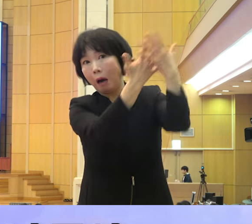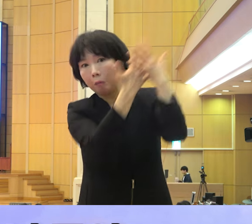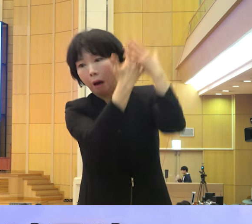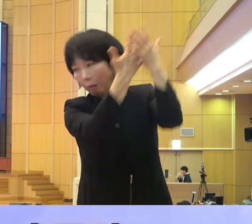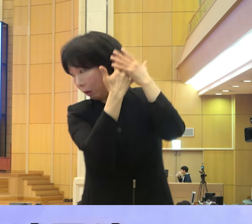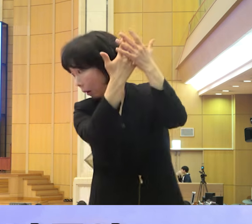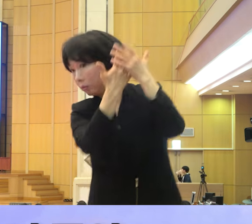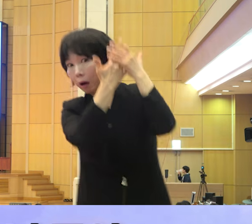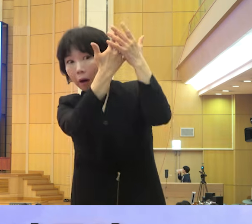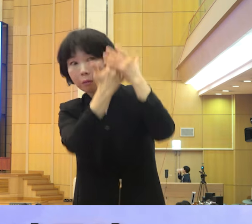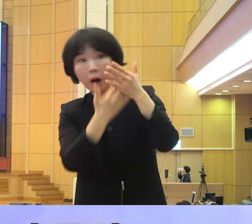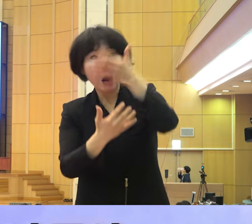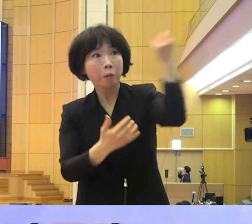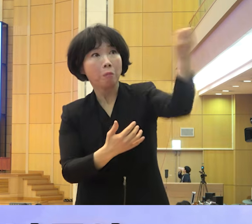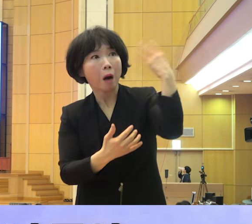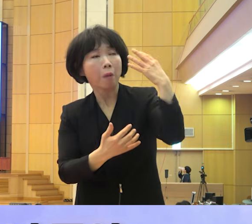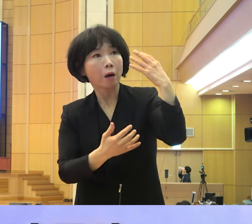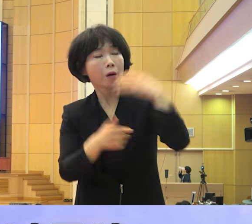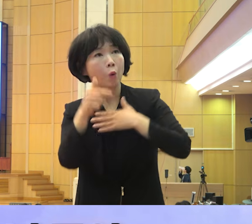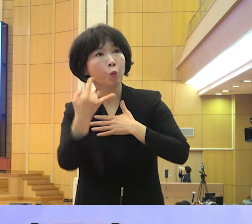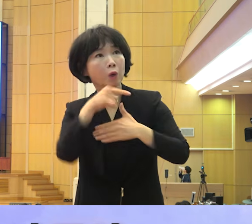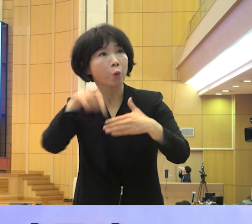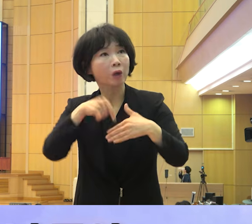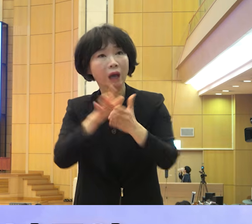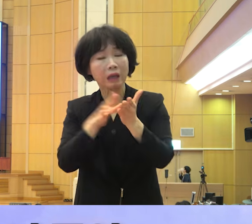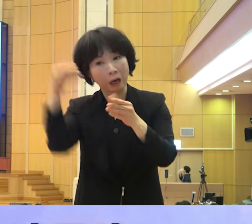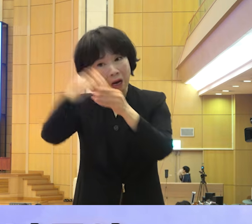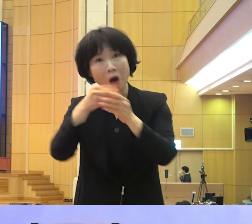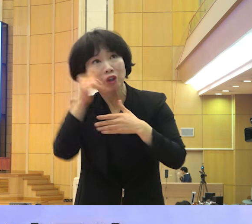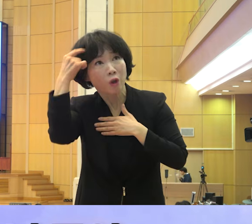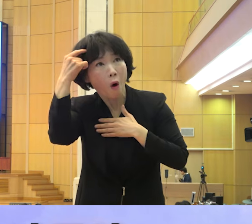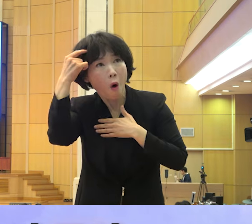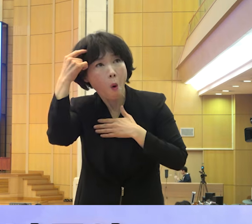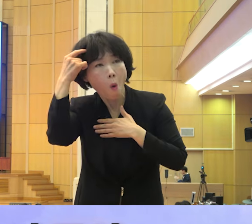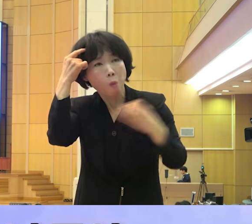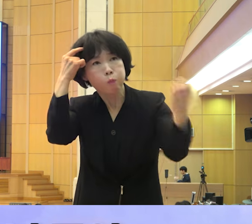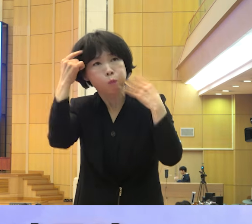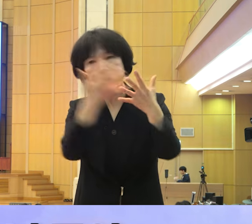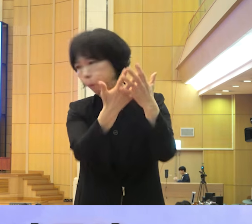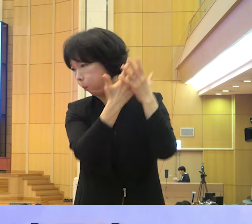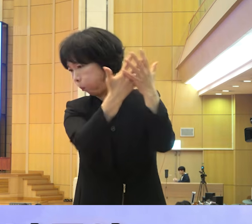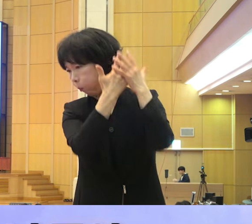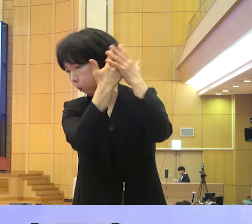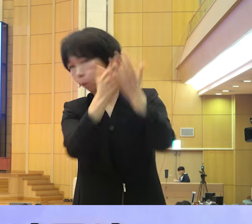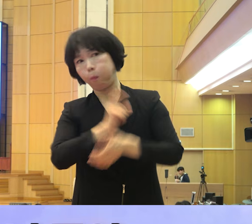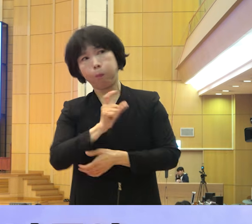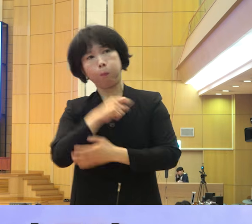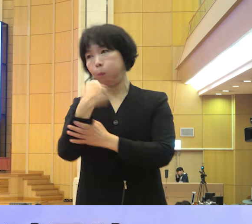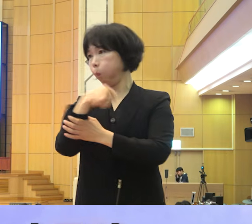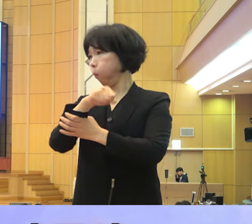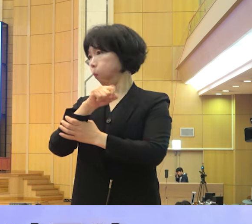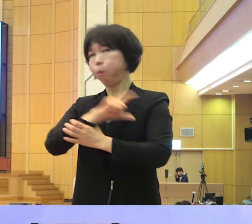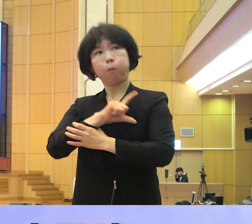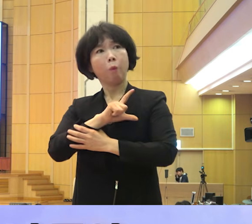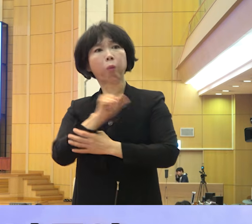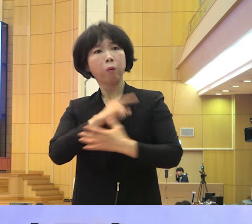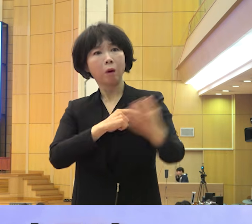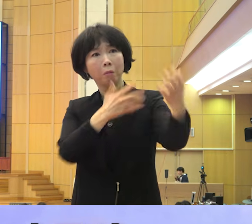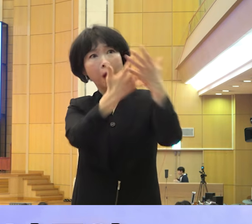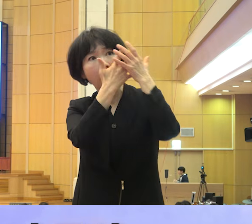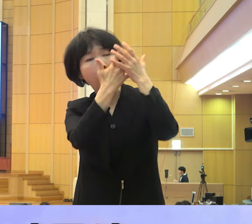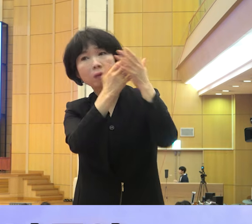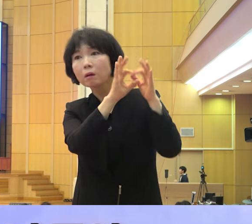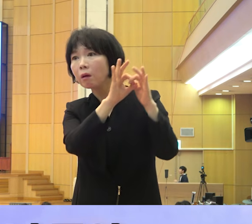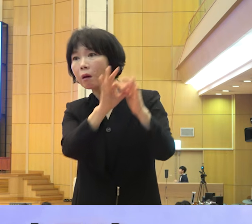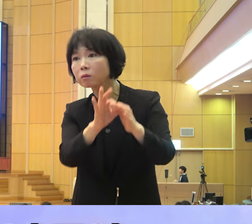맴돌고 귀에 그 말이 맴돌고, 야, 이게 도대체 그냥 지나가는 말로 한 건 아닌